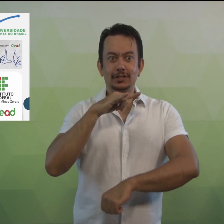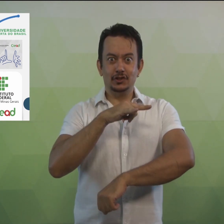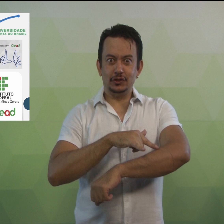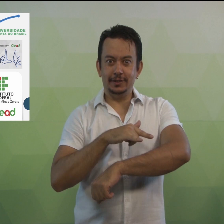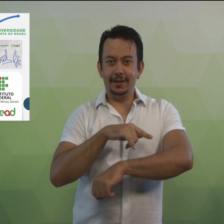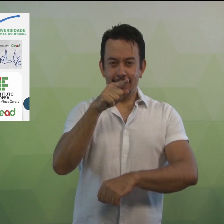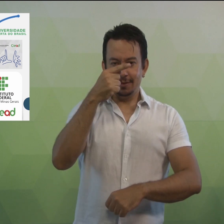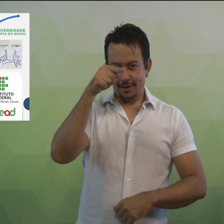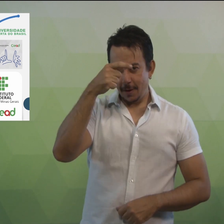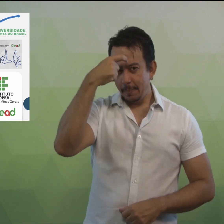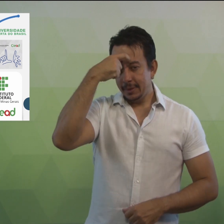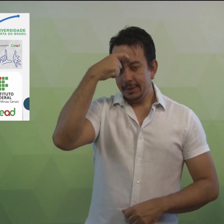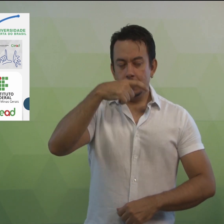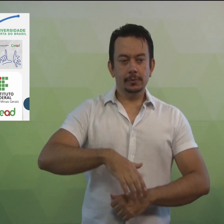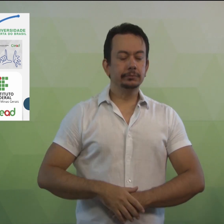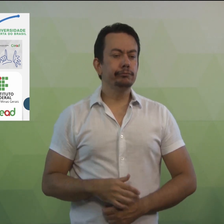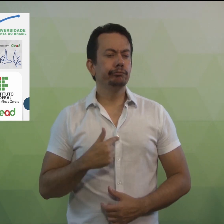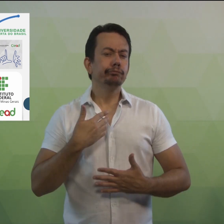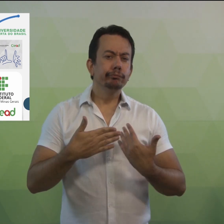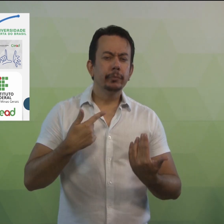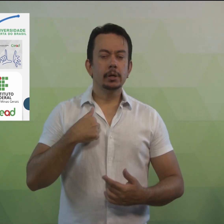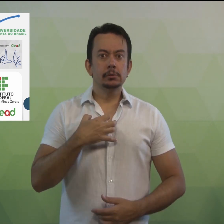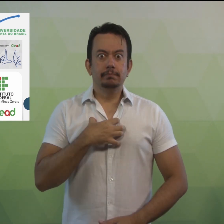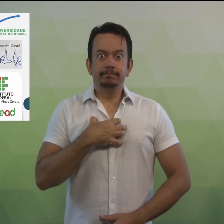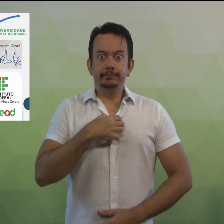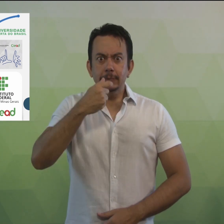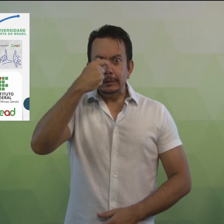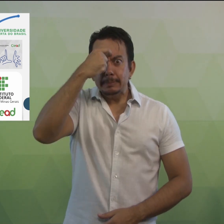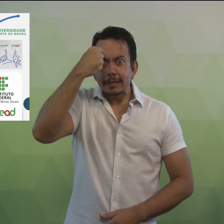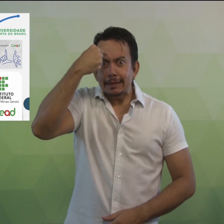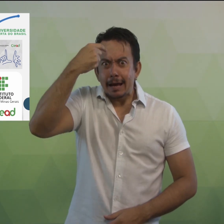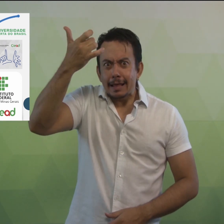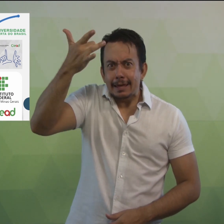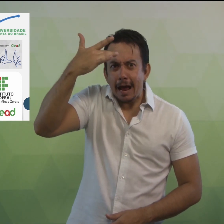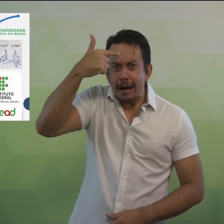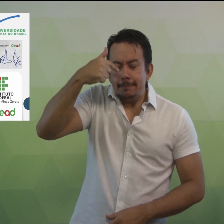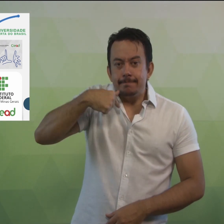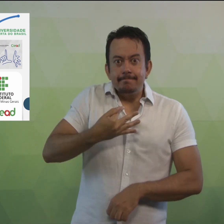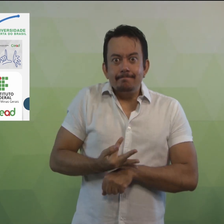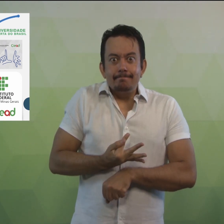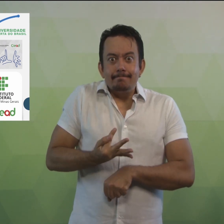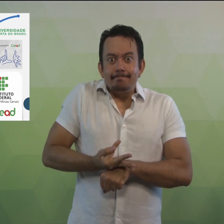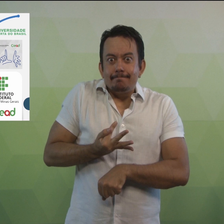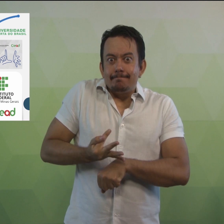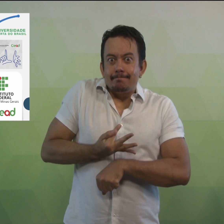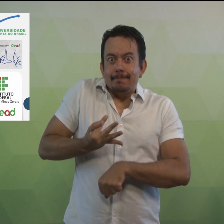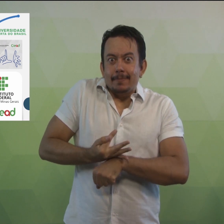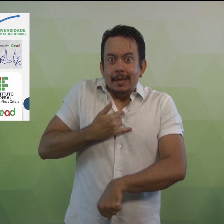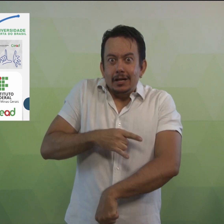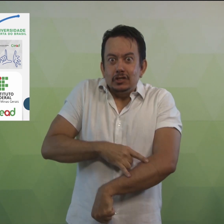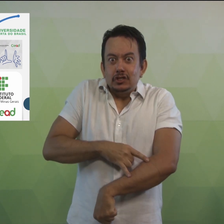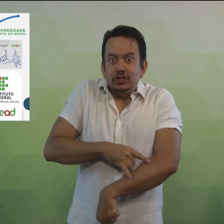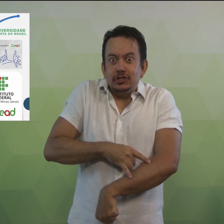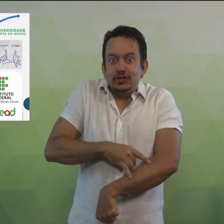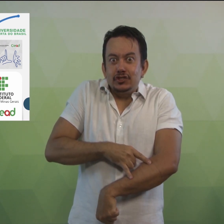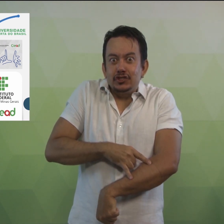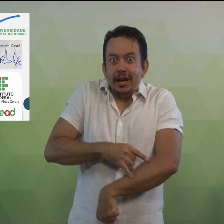exemplo, quando a gente precisa ir ao banheiro, então o nosso cérebro recebe o comando de que estamos